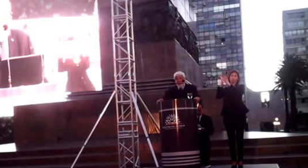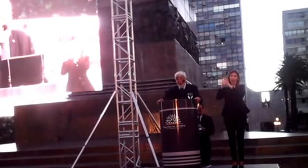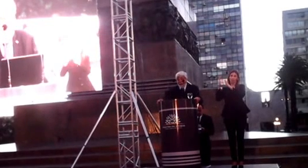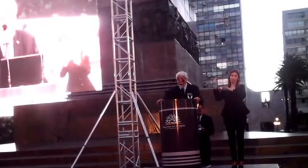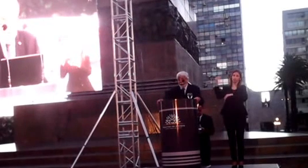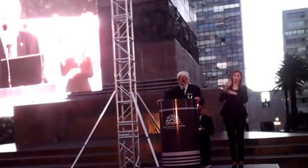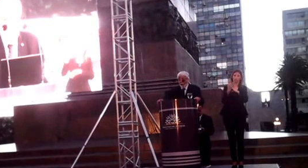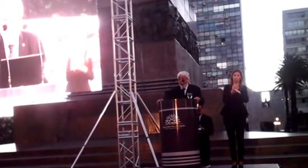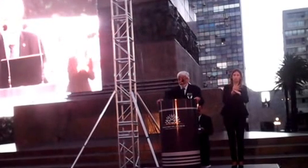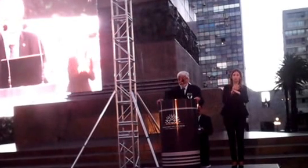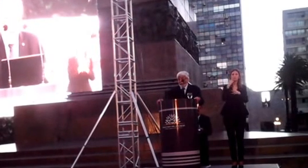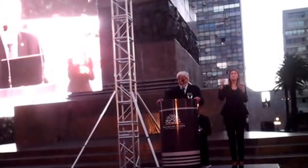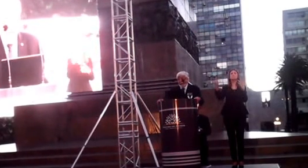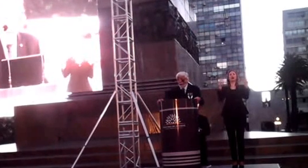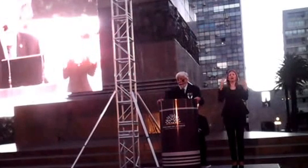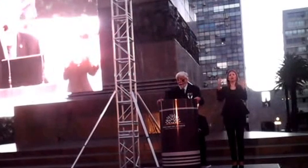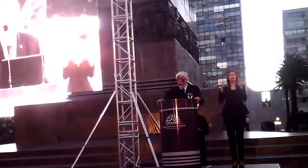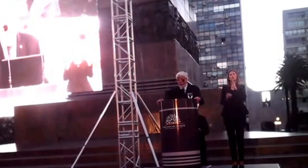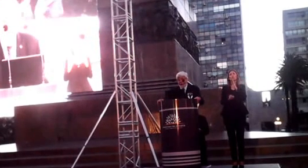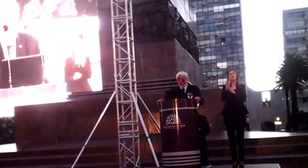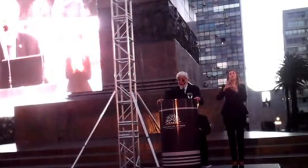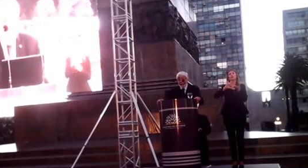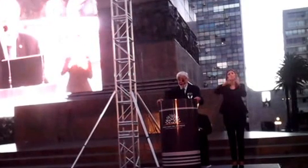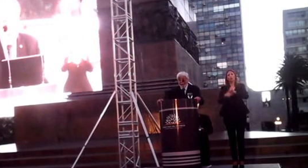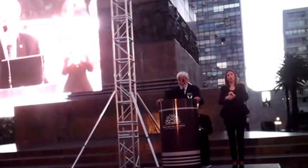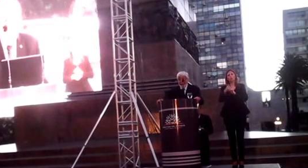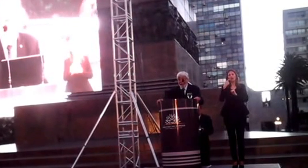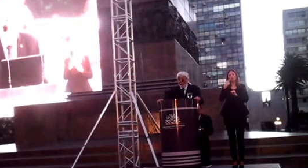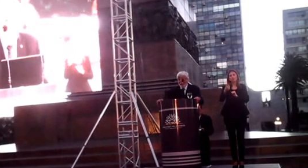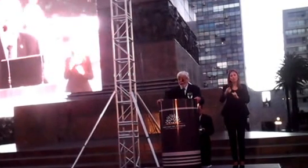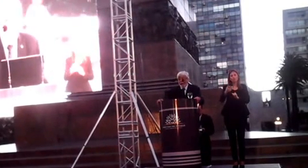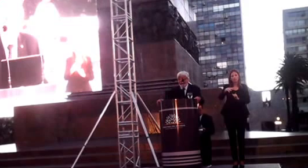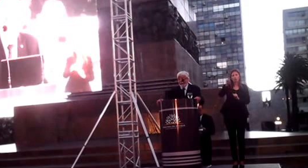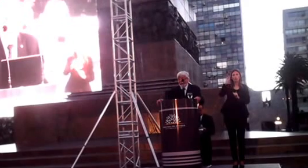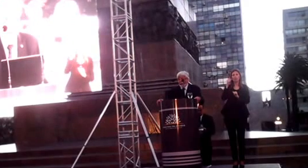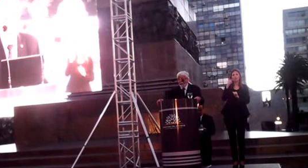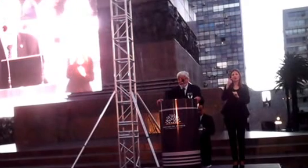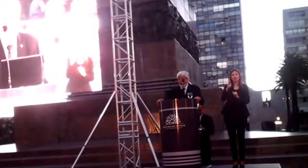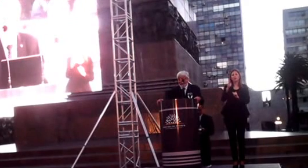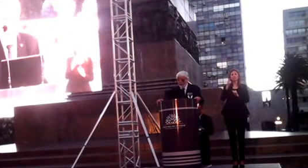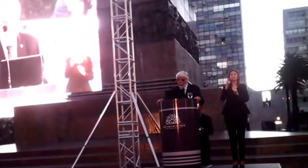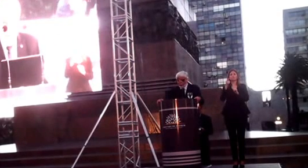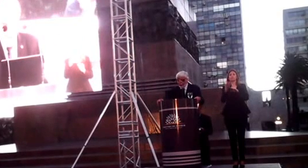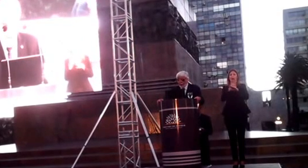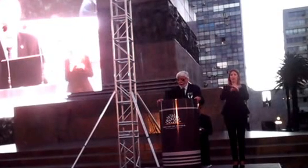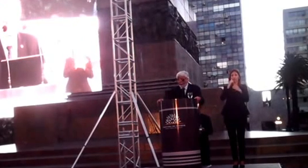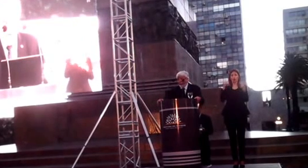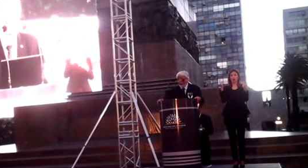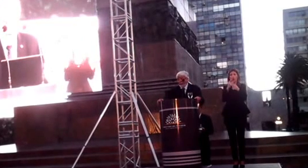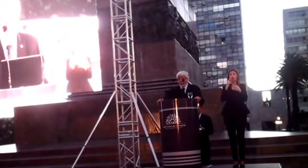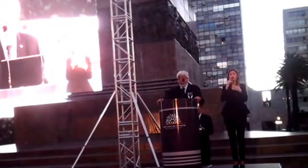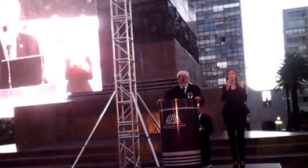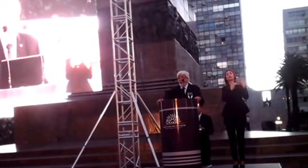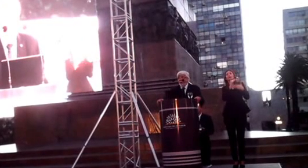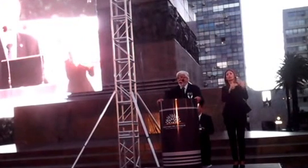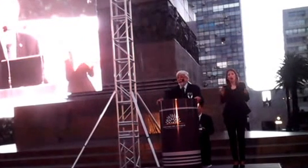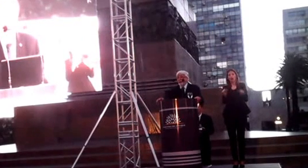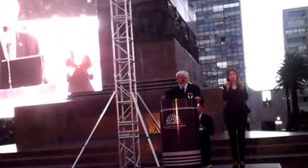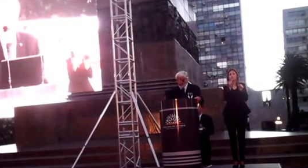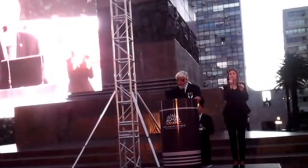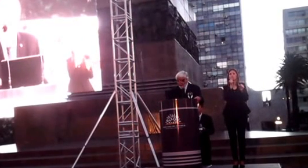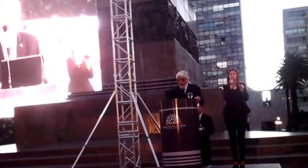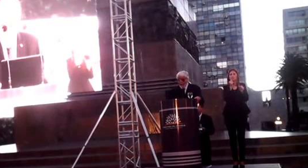Este impacto provocado por esta nueva forma de entender la acción prevento-represiva que desarrolla la policía no